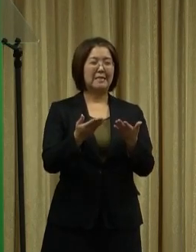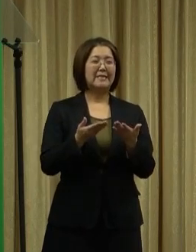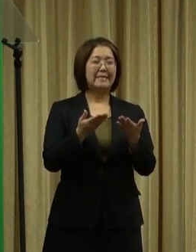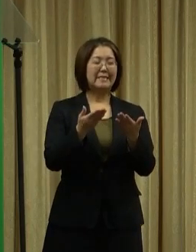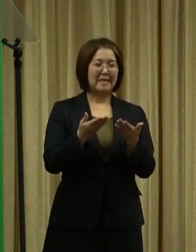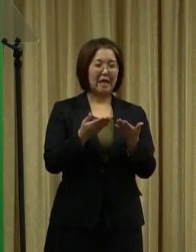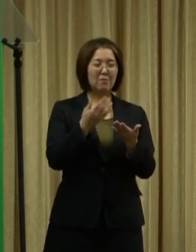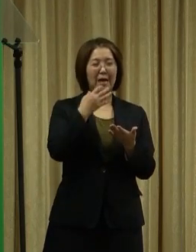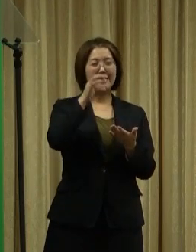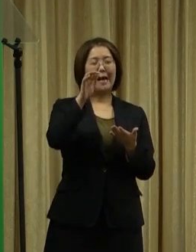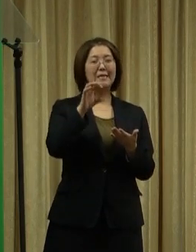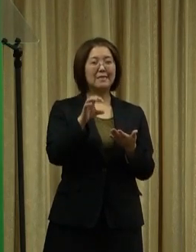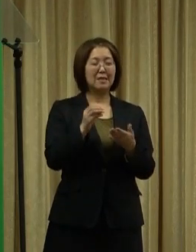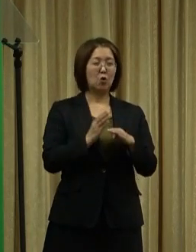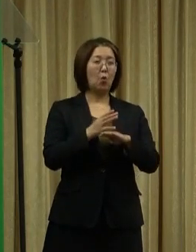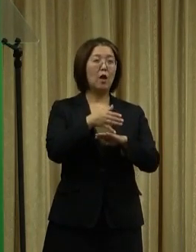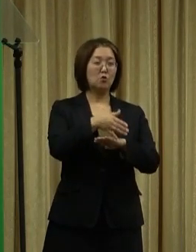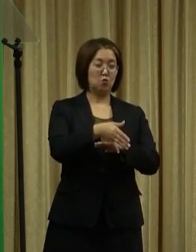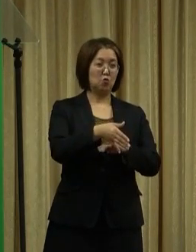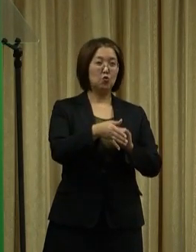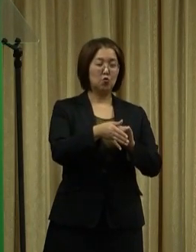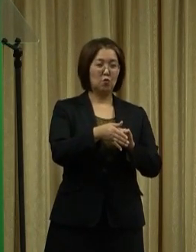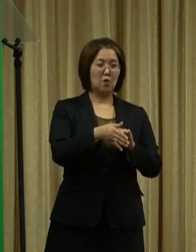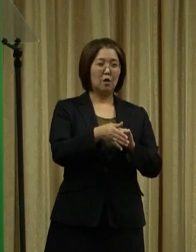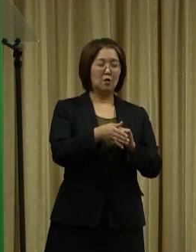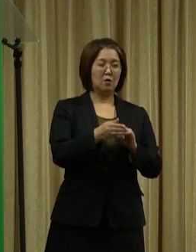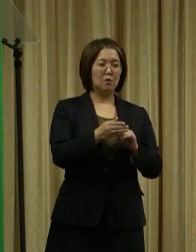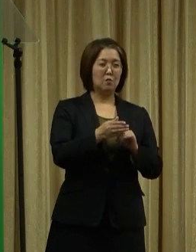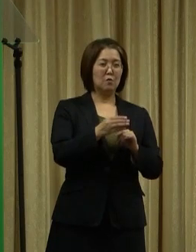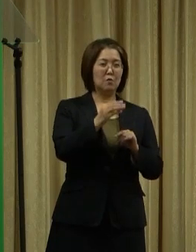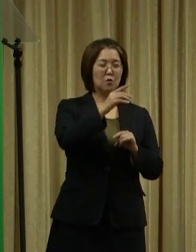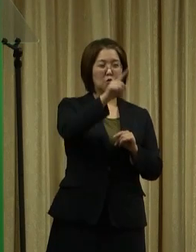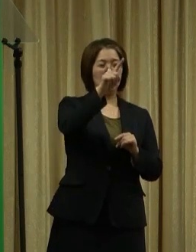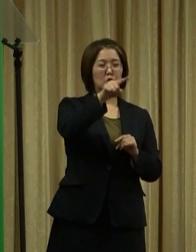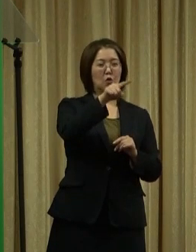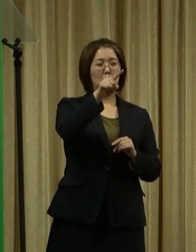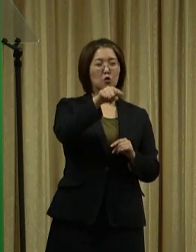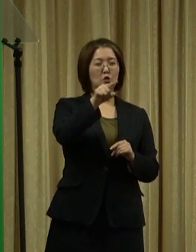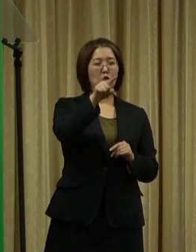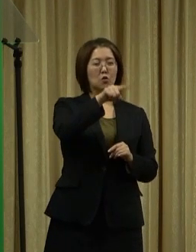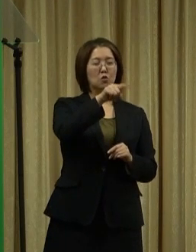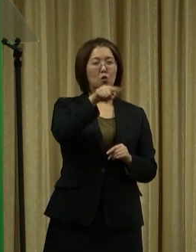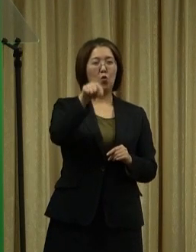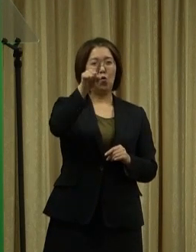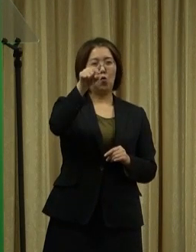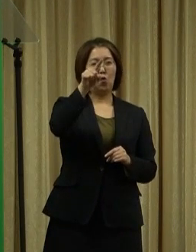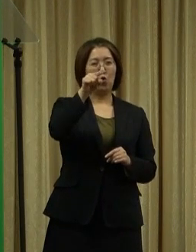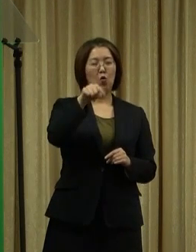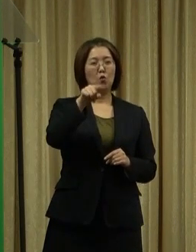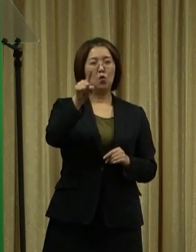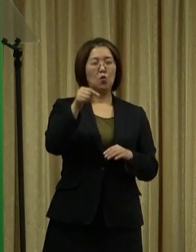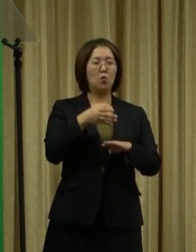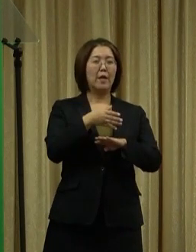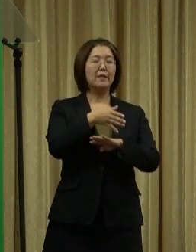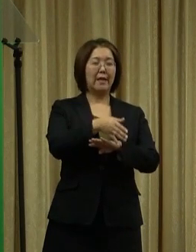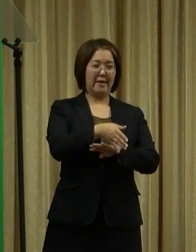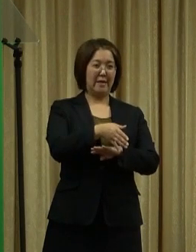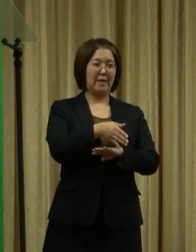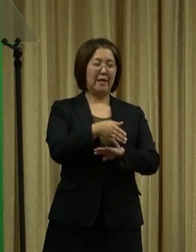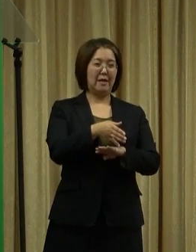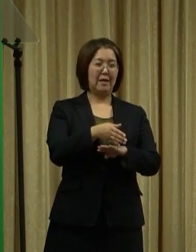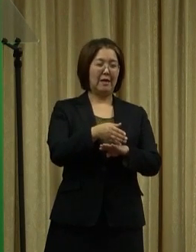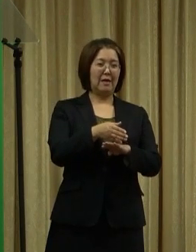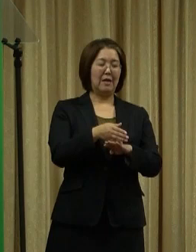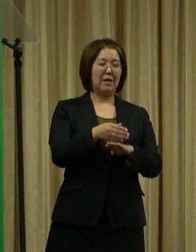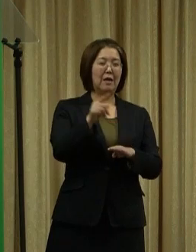字、震災を超えての超えるは超、超だったので超ですね、超えて、震災を超えて